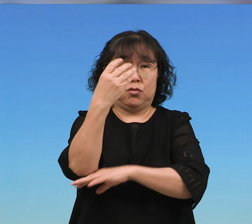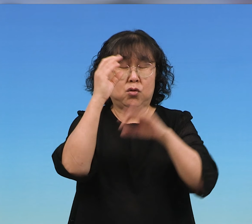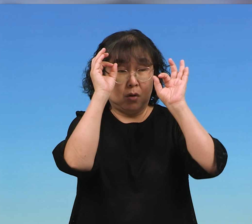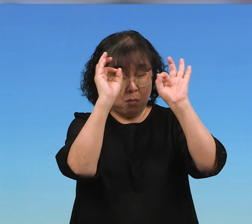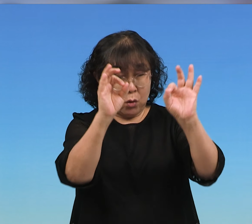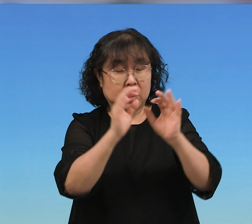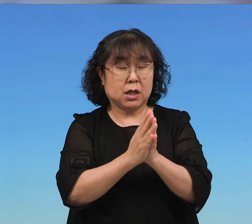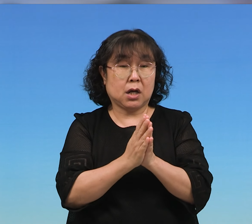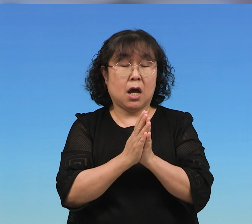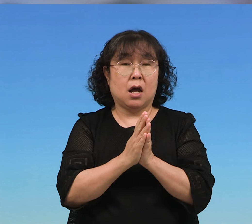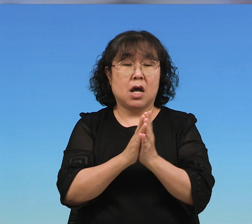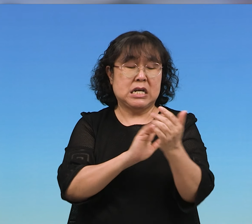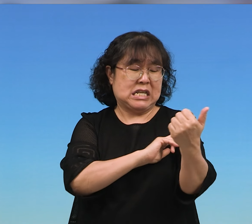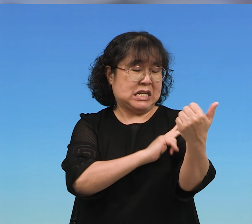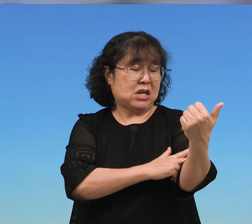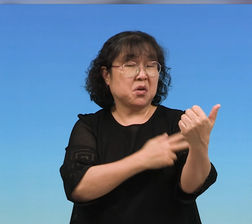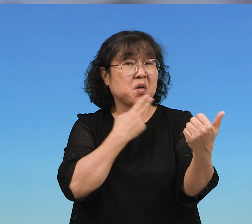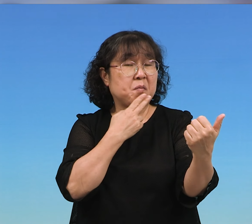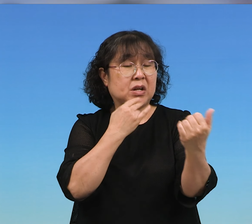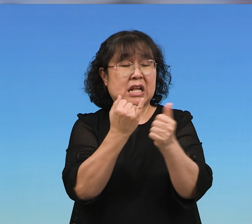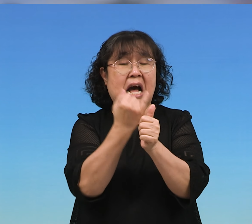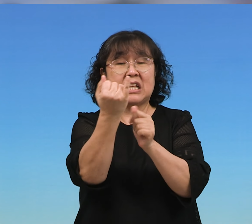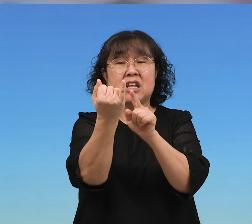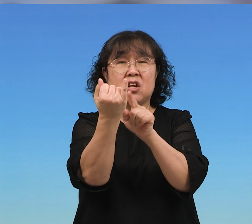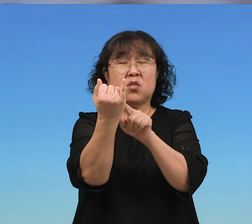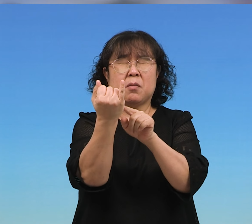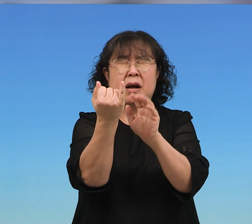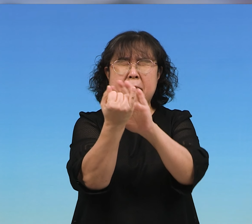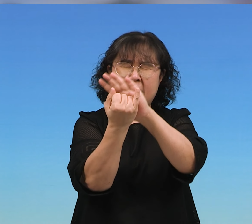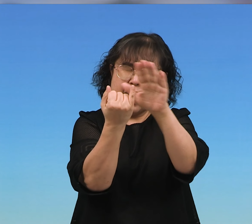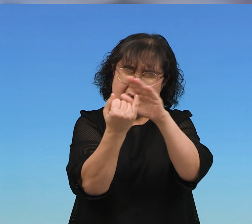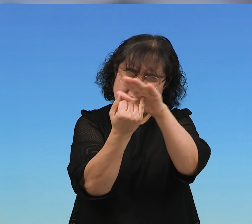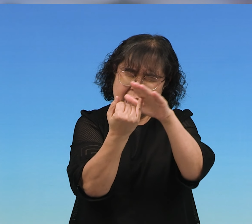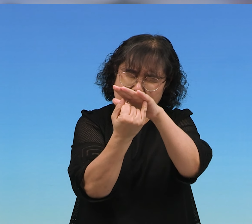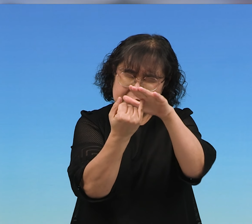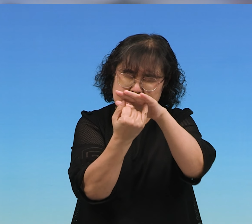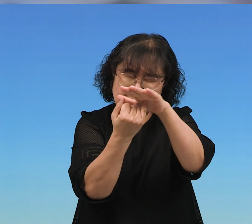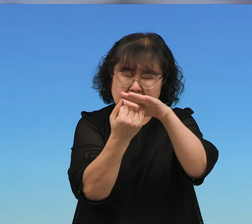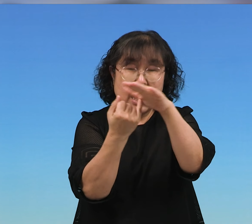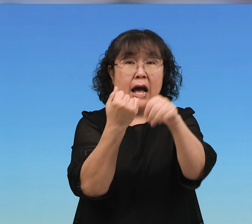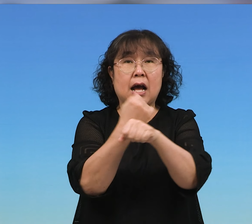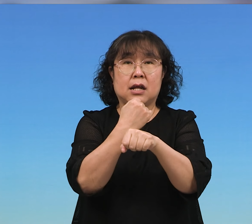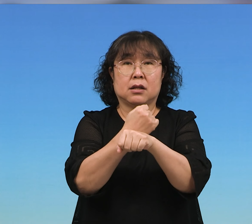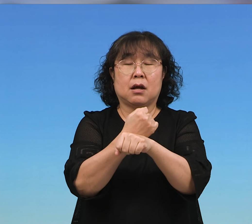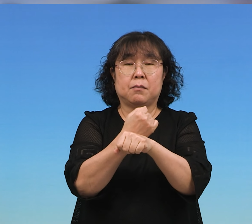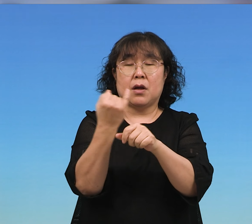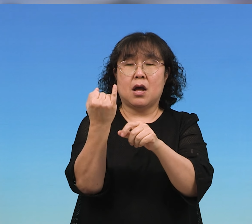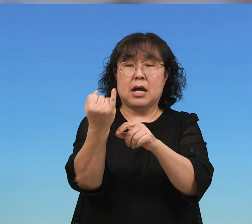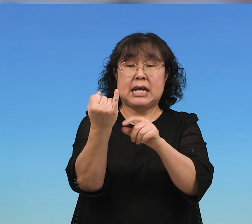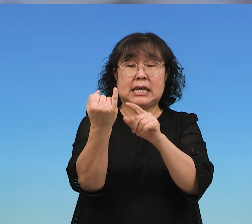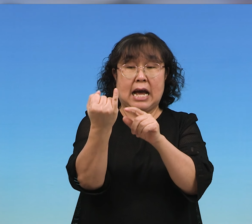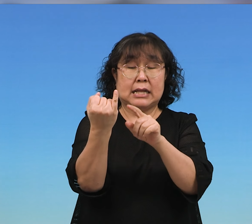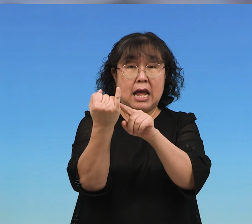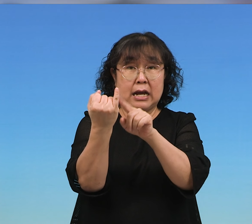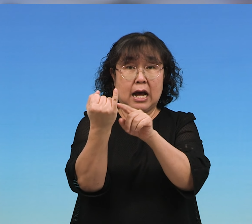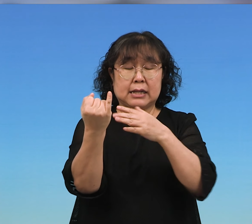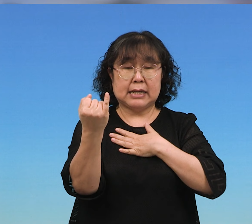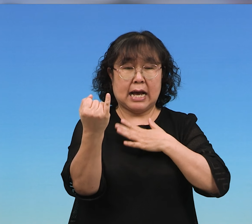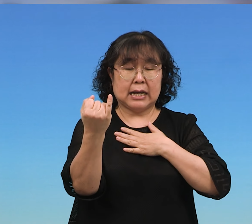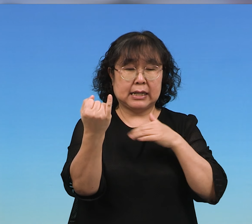사랑으로 내가 보니까 별로 뭐 자격도 없어 보이는 그런 아내인데도 불구하고 그리고 지금 자기 아내가 자기를